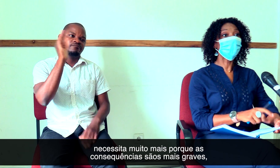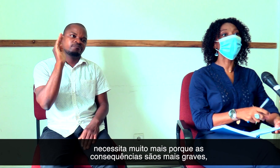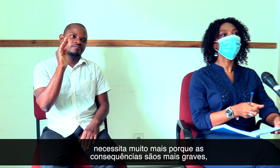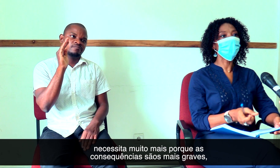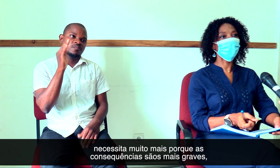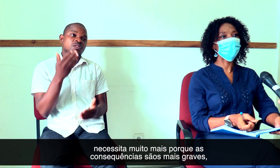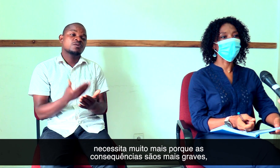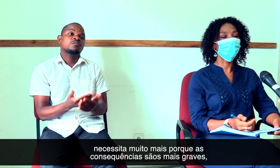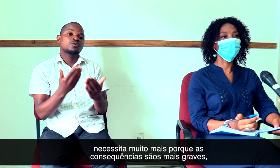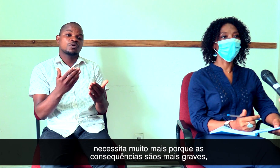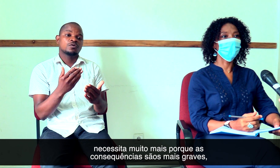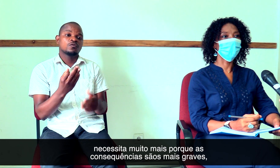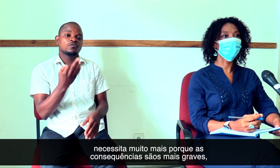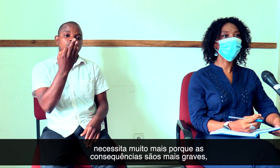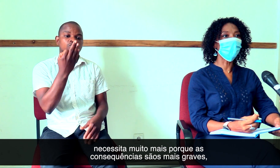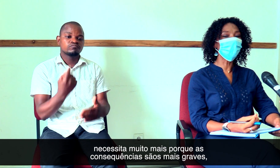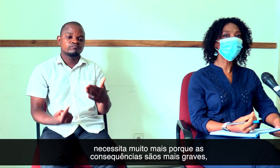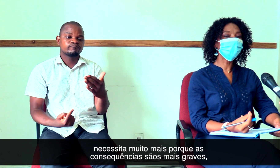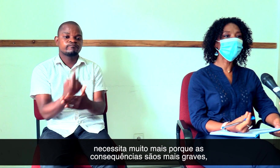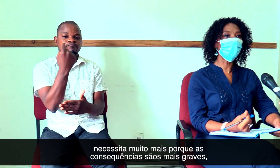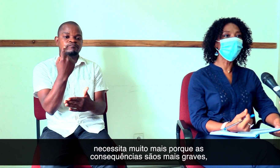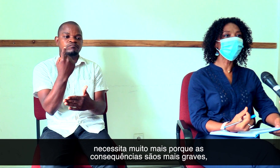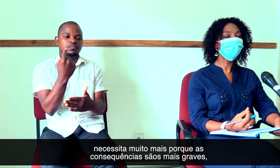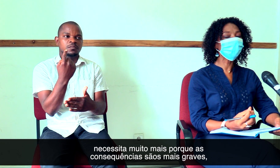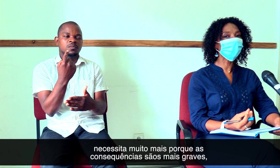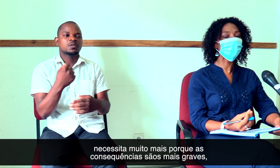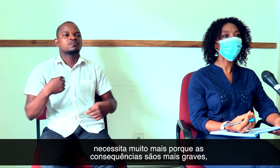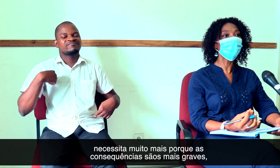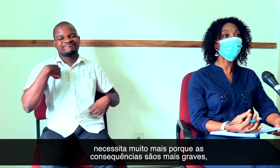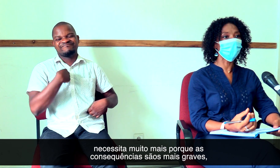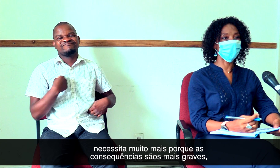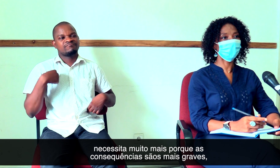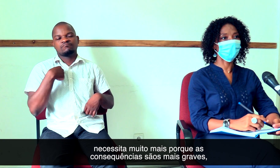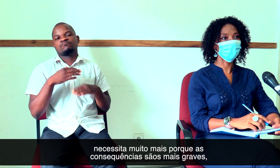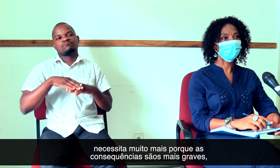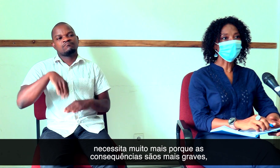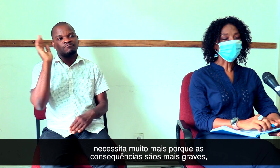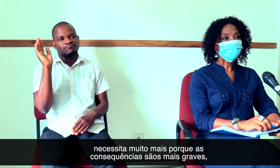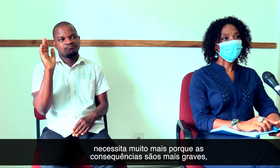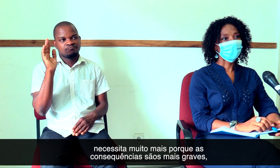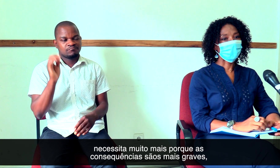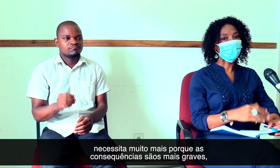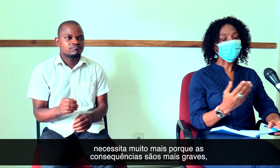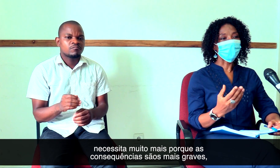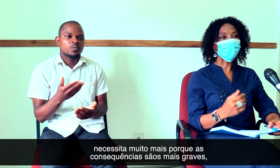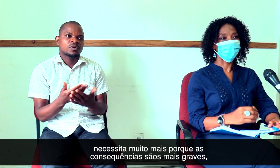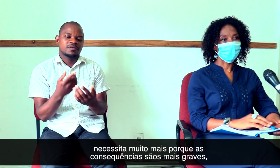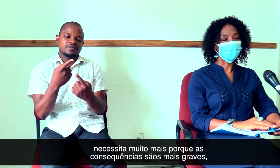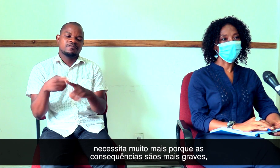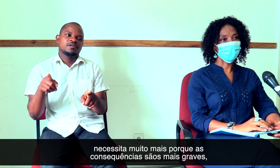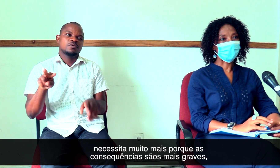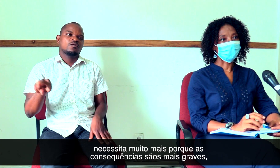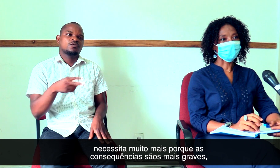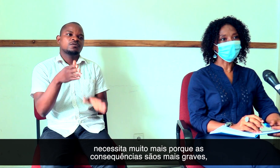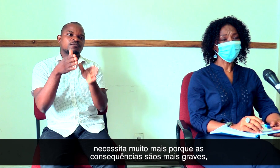ainda, porque as consequências são, poderia dizer, um pouquinho mais graves que nos